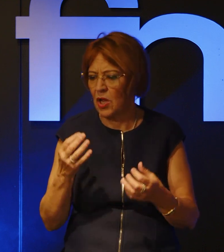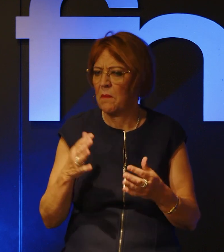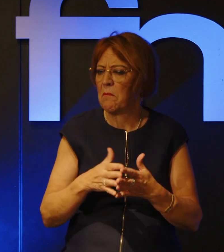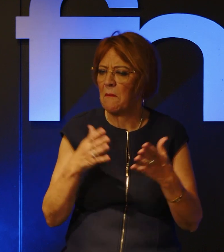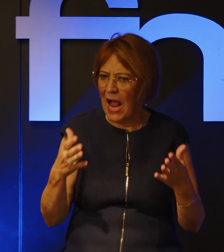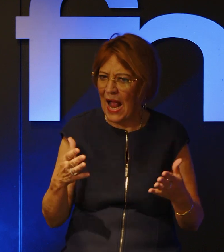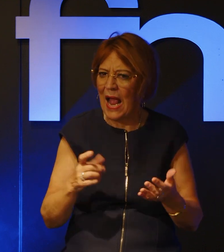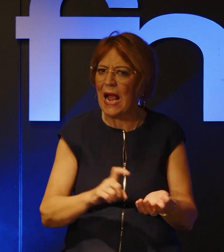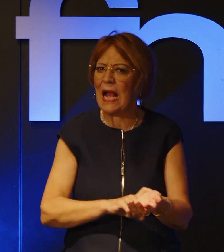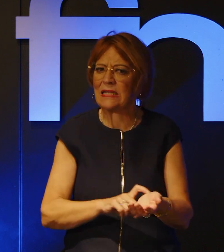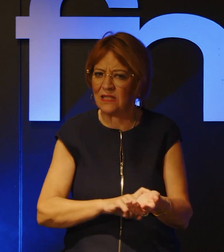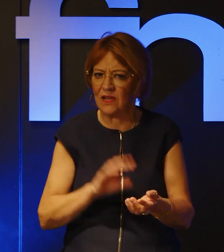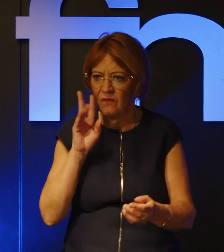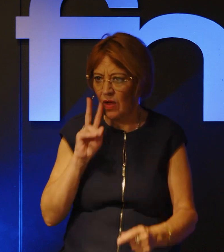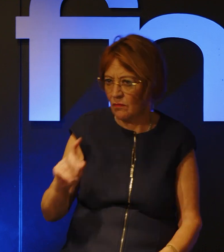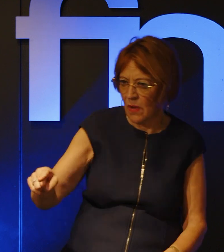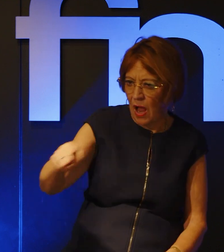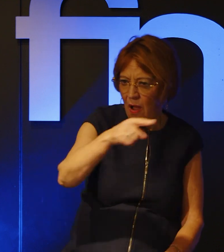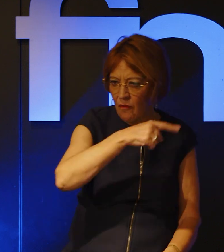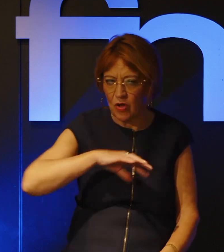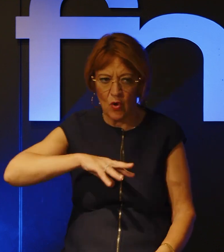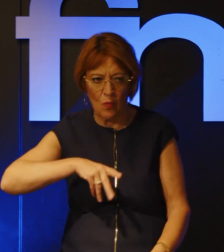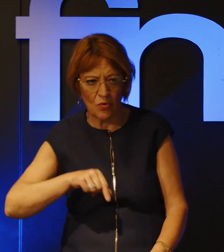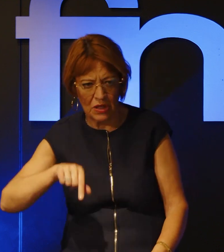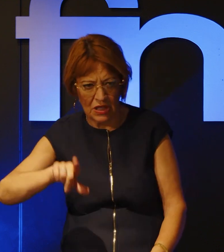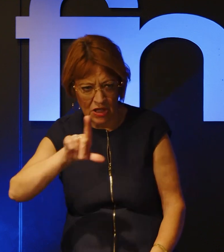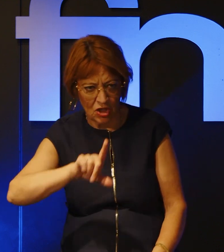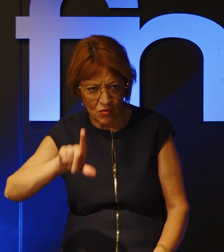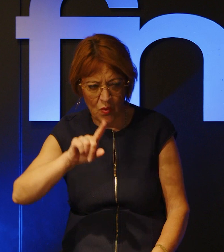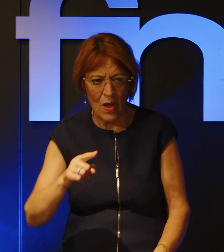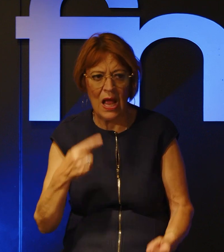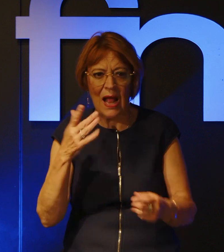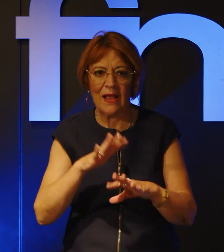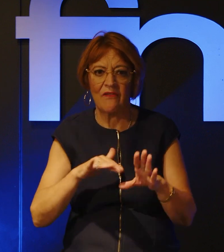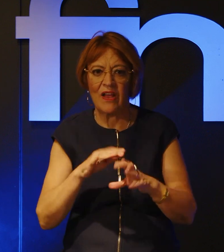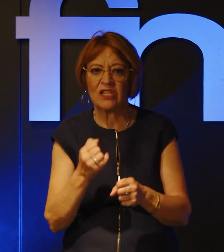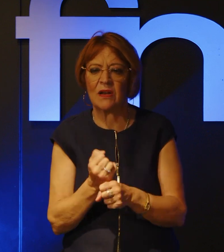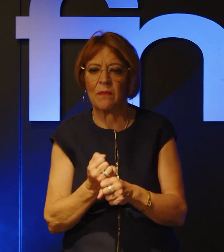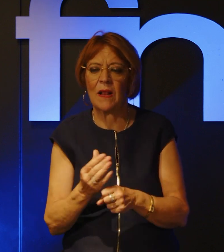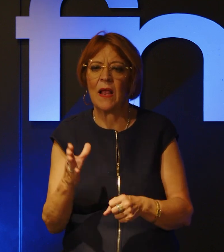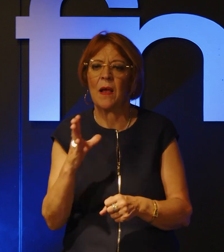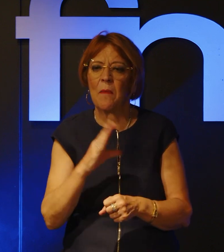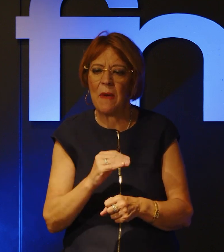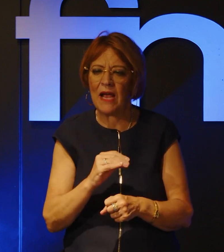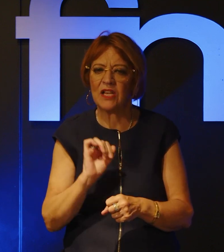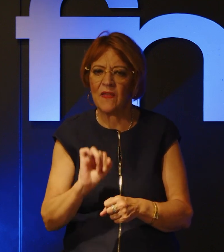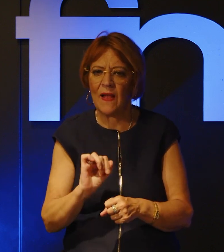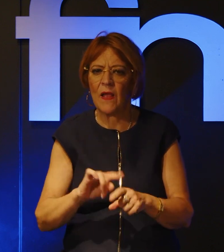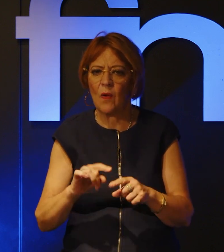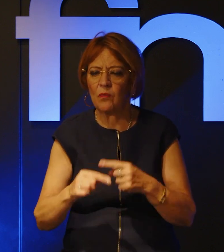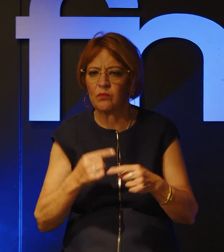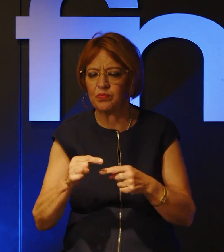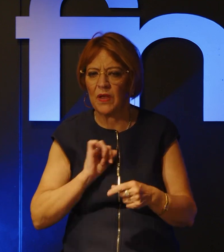vezes alguém racializado se olharmos à volta no mundo ou mesmo aqui em Lisboa alguém faz o trabalho mais reprodutivo o trabalho produtivo